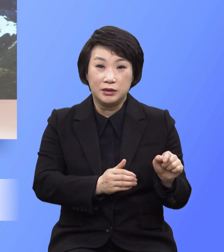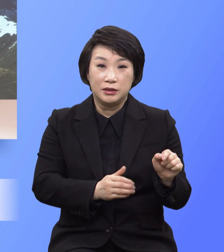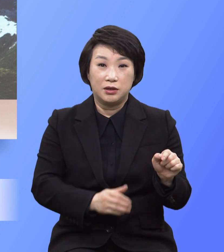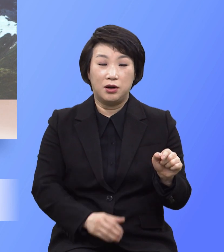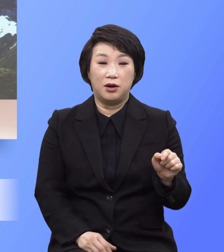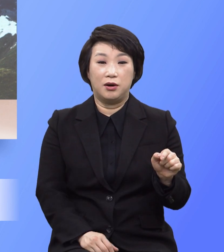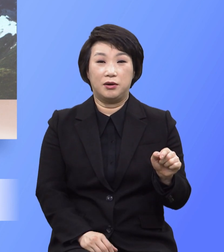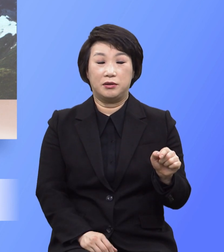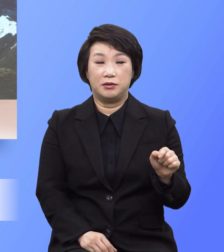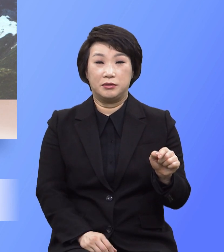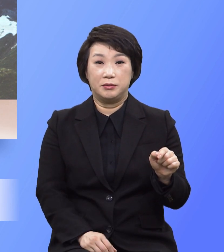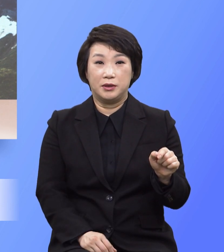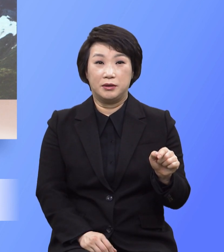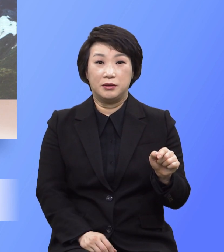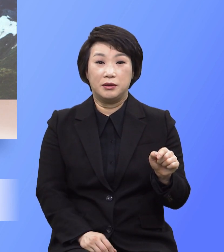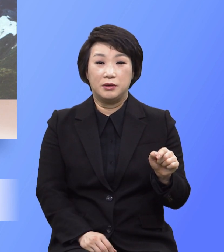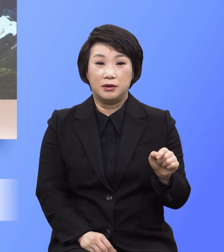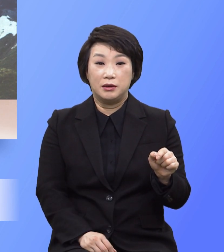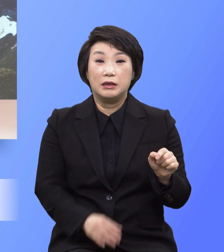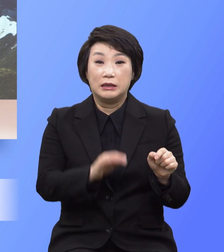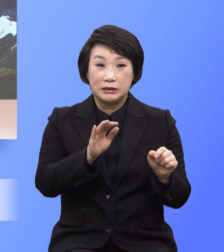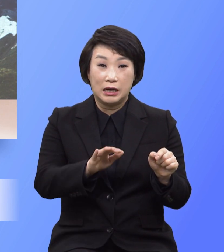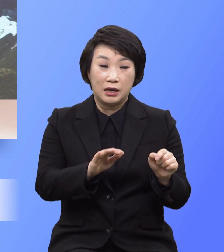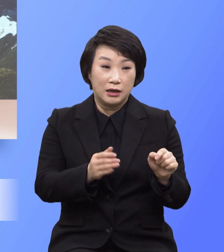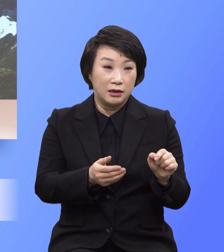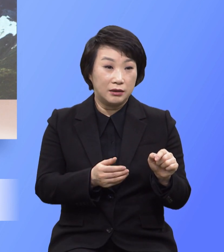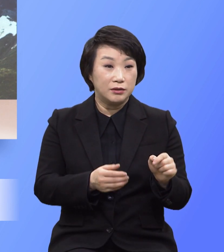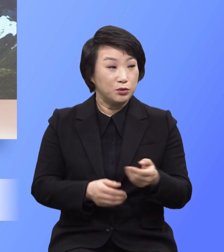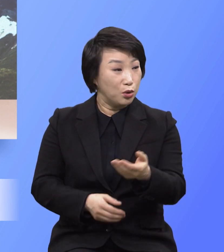마귀를 없이 하시며,